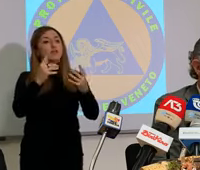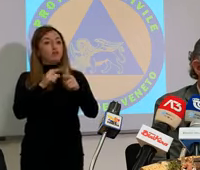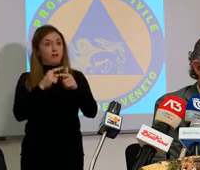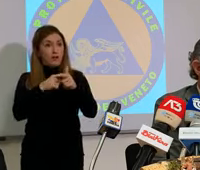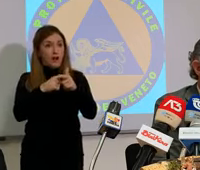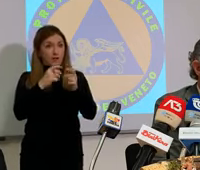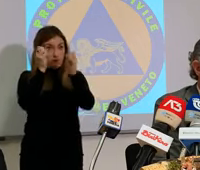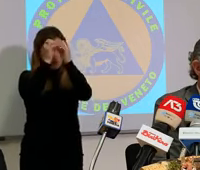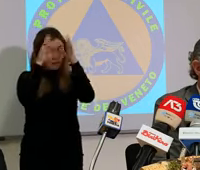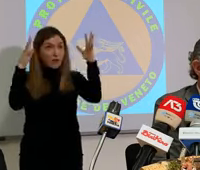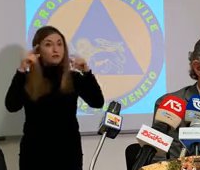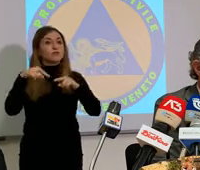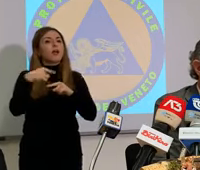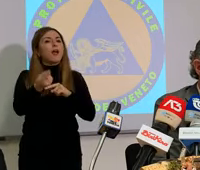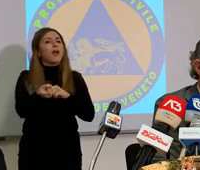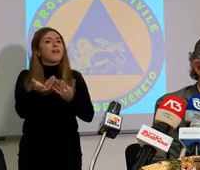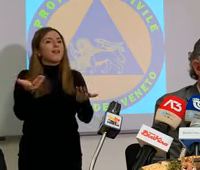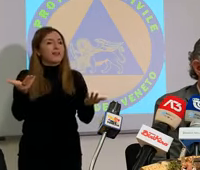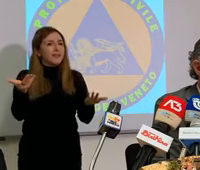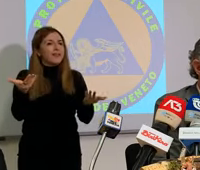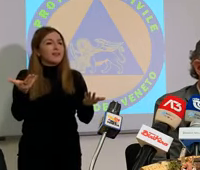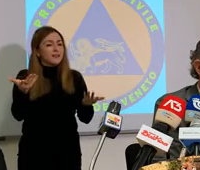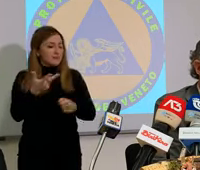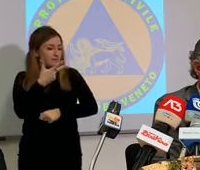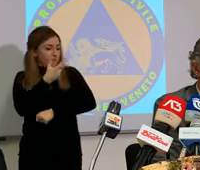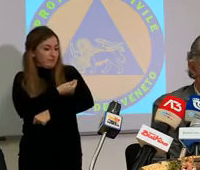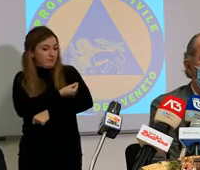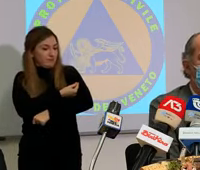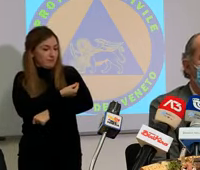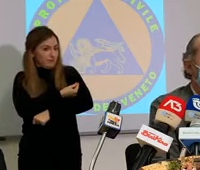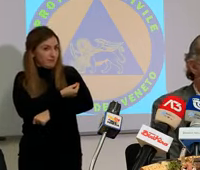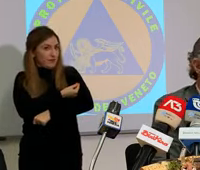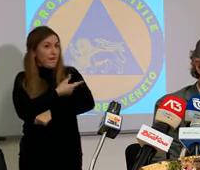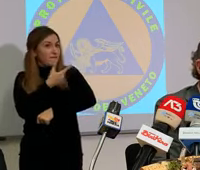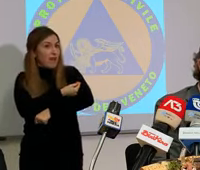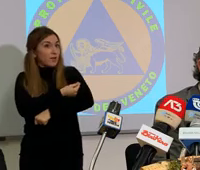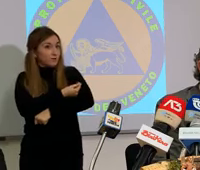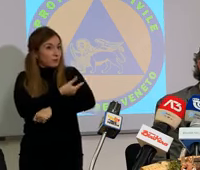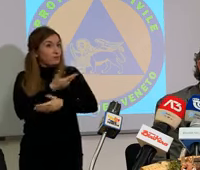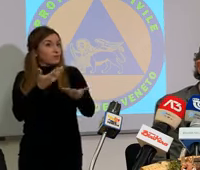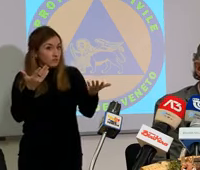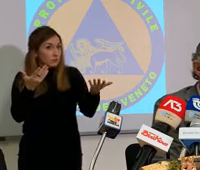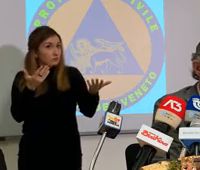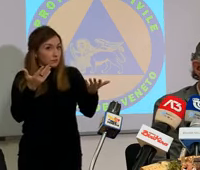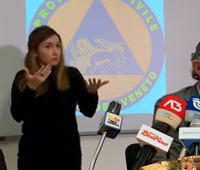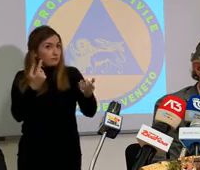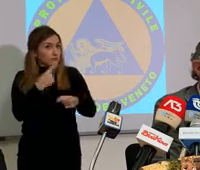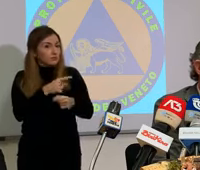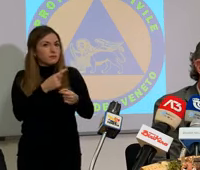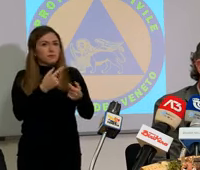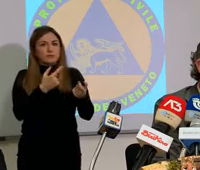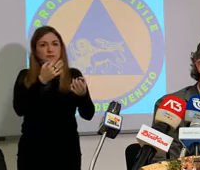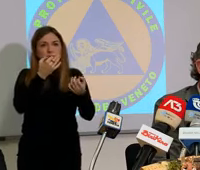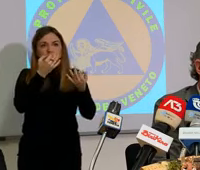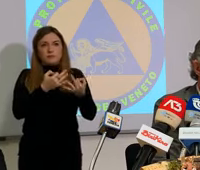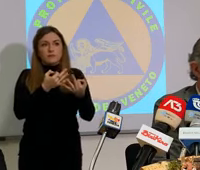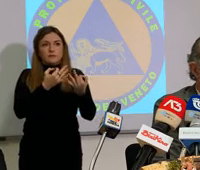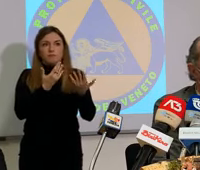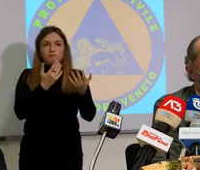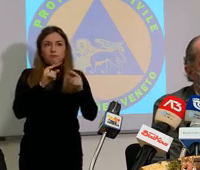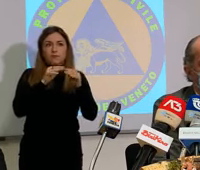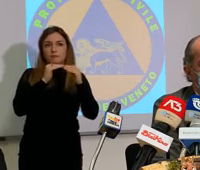arriverà all'appuntamento anche della vaccinazione altro aspetto che che non nuovo in mente a poche persone quindi questa è la situazione